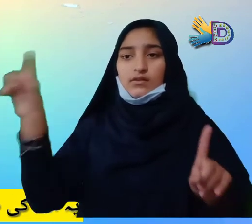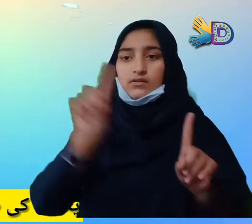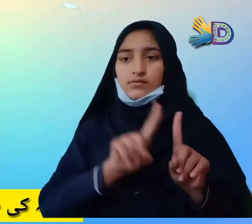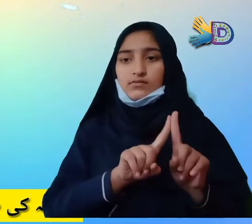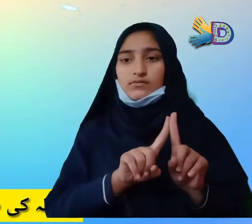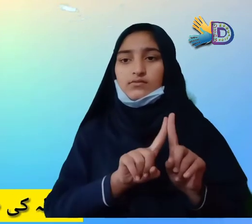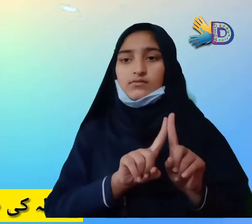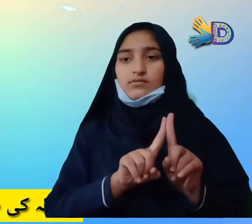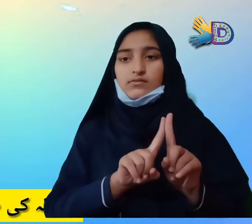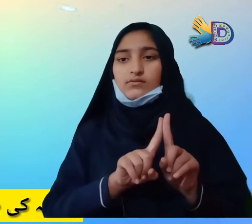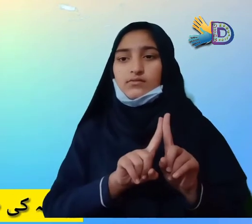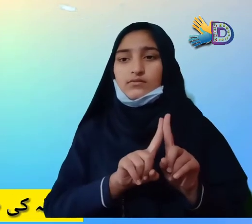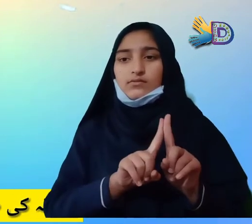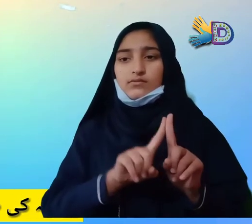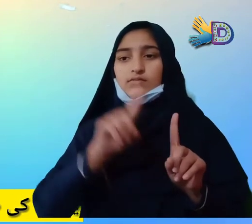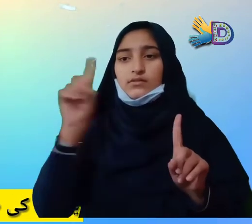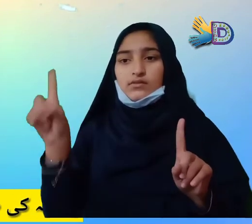तरफ से